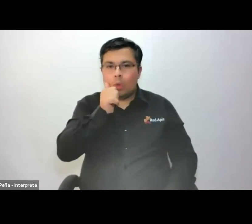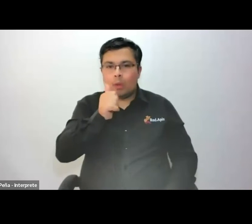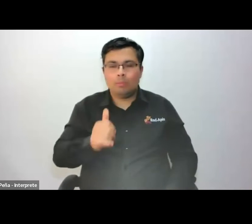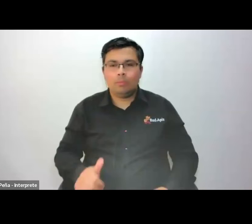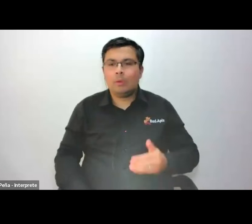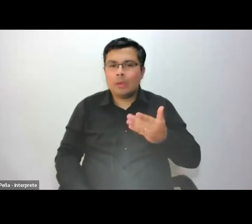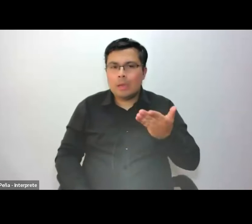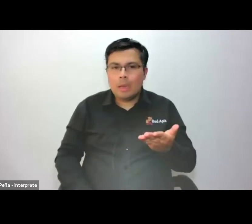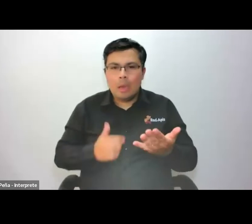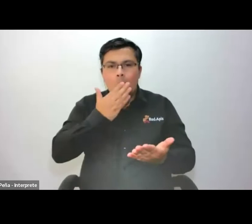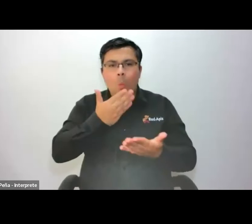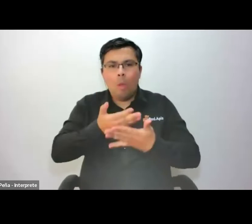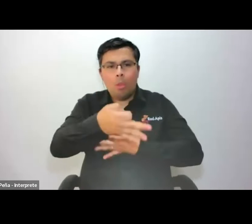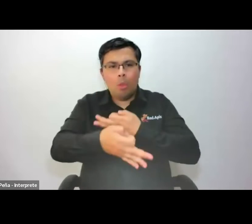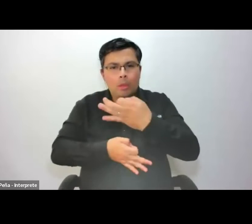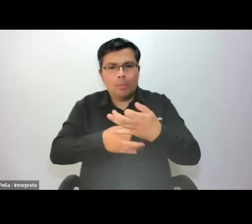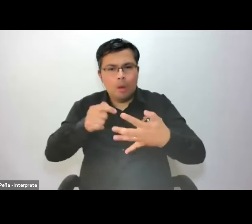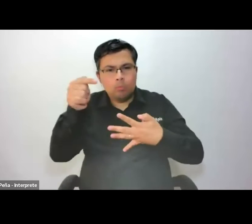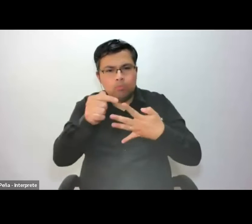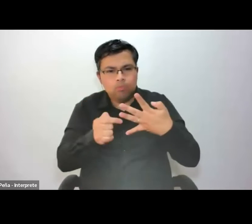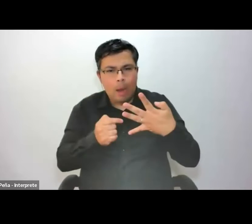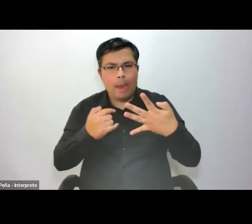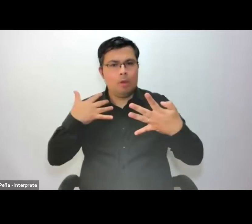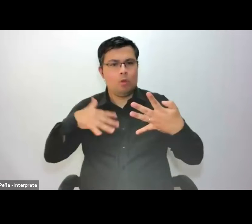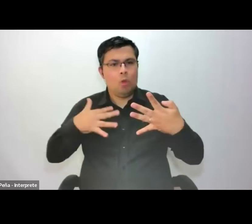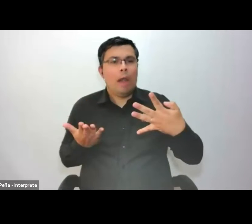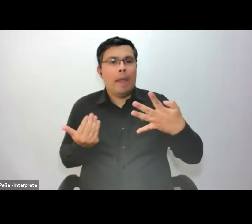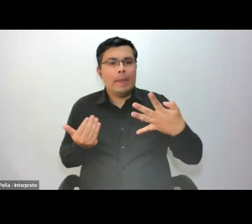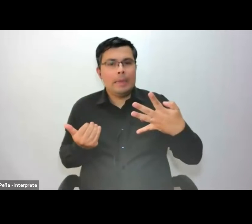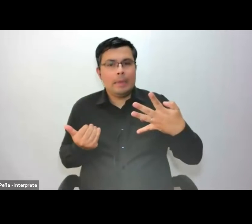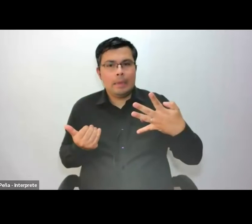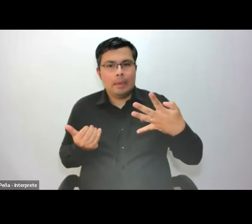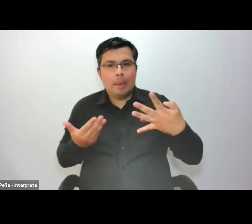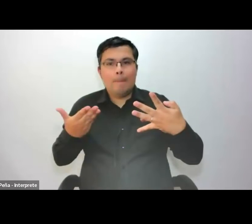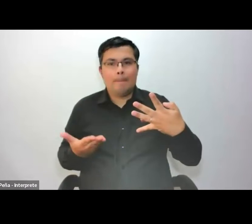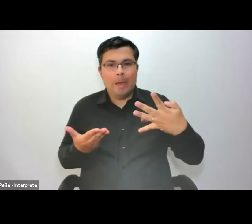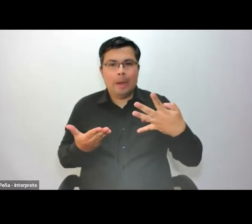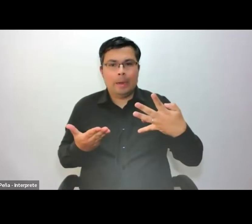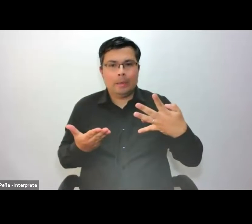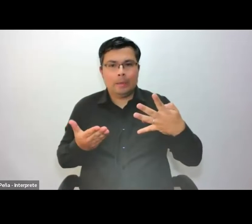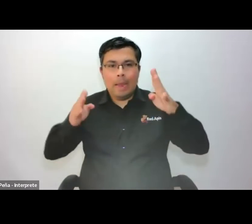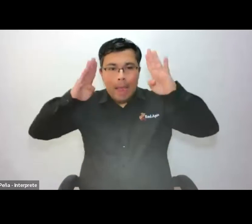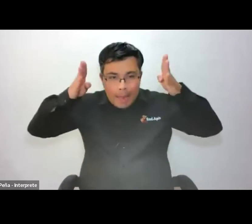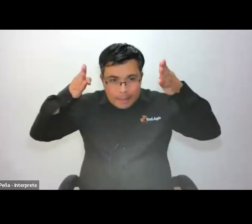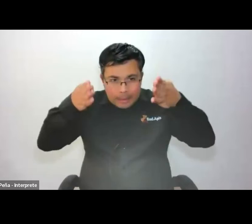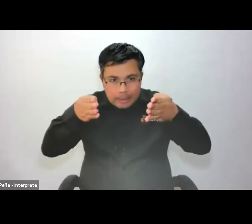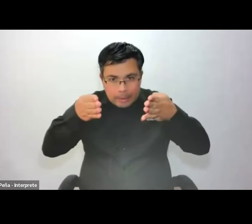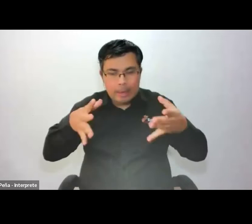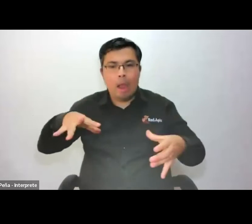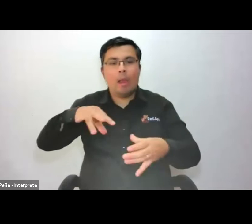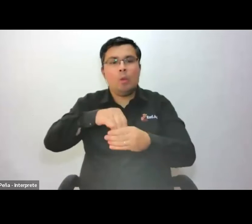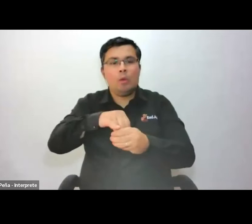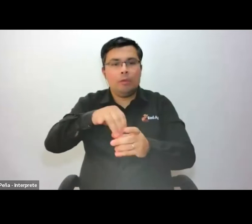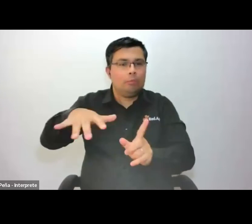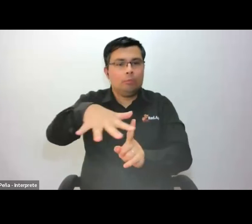de los aspectos imprescindibles para poder generar esta convivencia más inclusiva y bien tratante, tenemos que tener en consideración de que las comunidades educativas